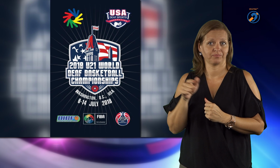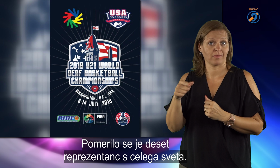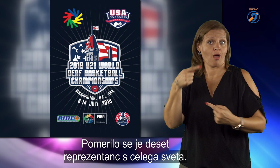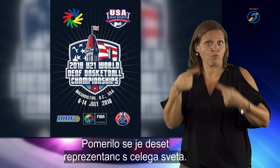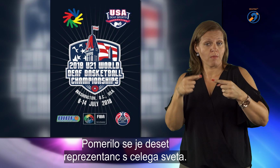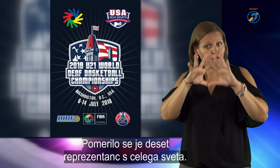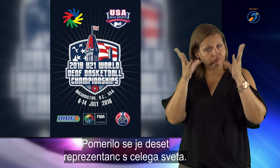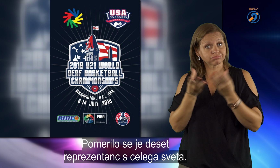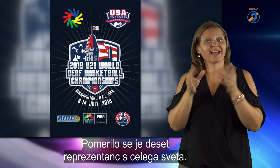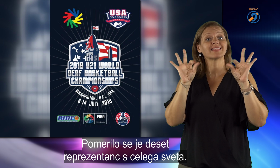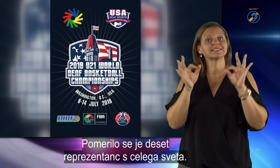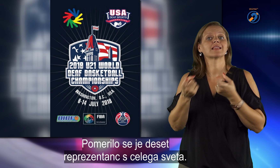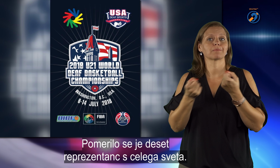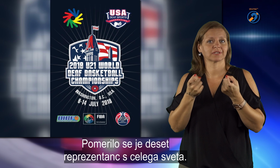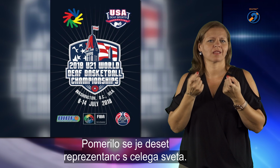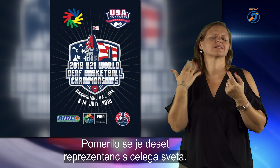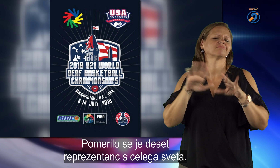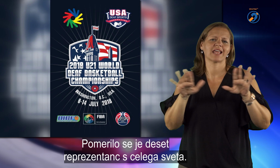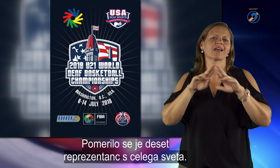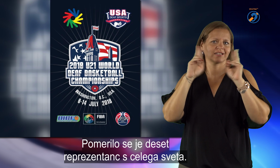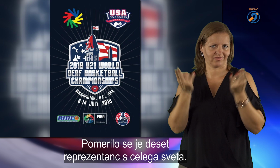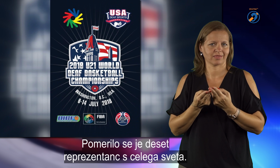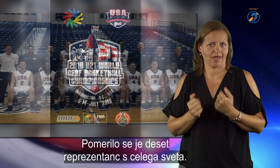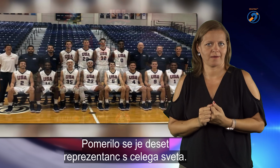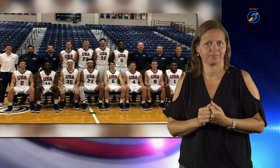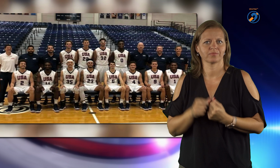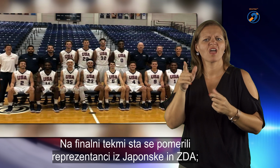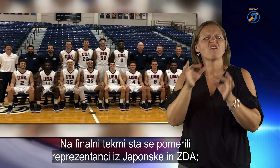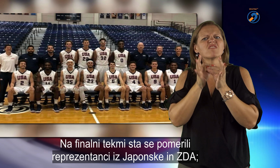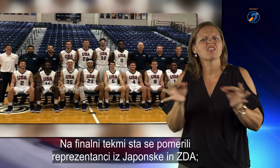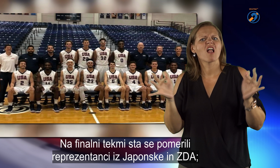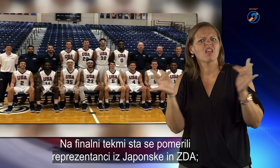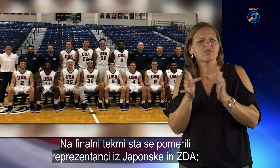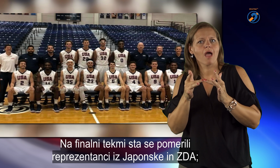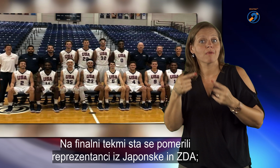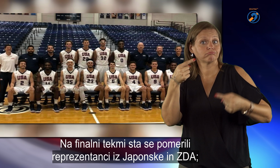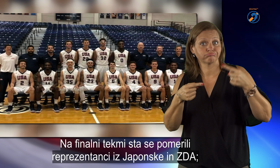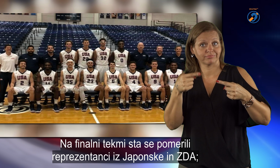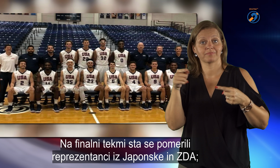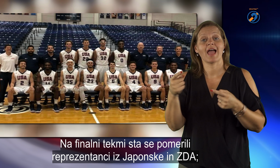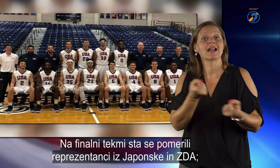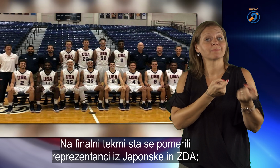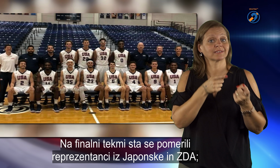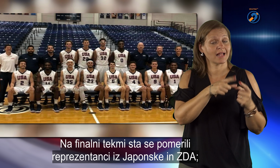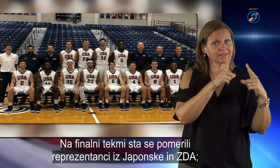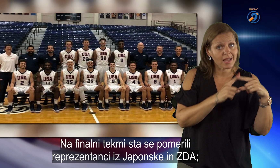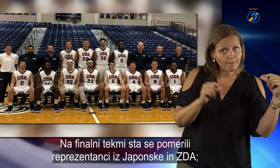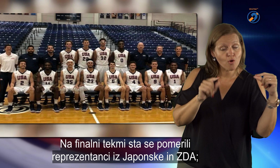U21. Pomerilo se je 10 reprezentanc z celega sveta. Na finalni tekmi sta se pomerili reprezentanci iz Japonske